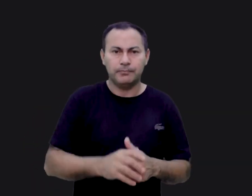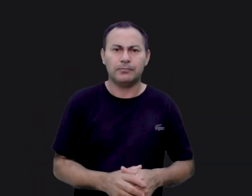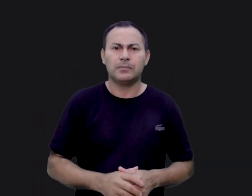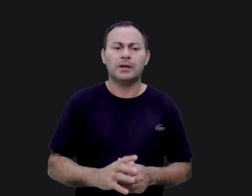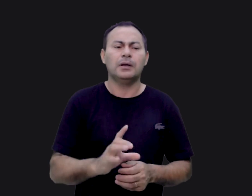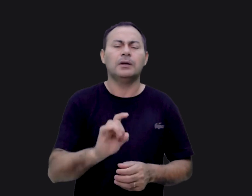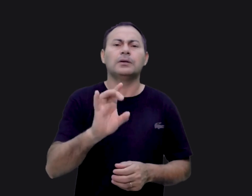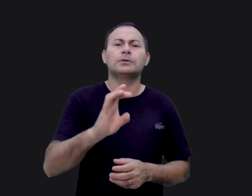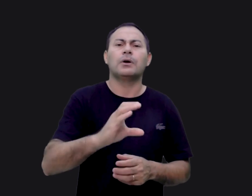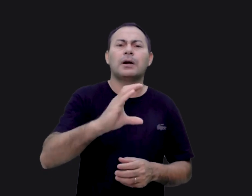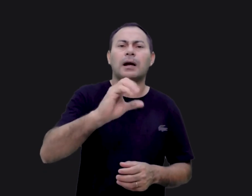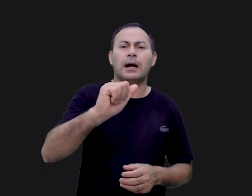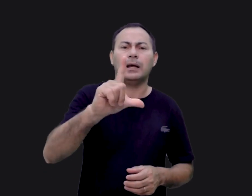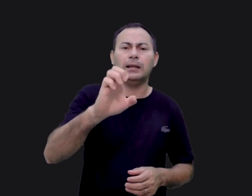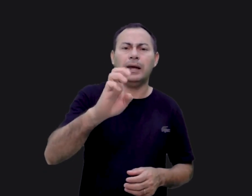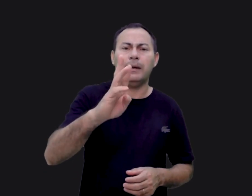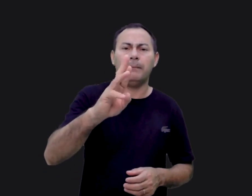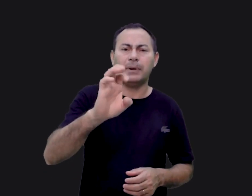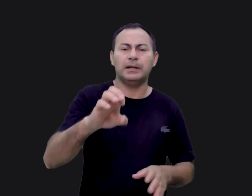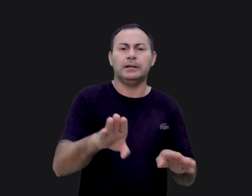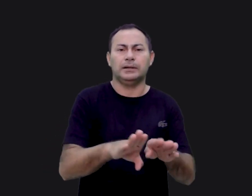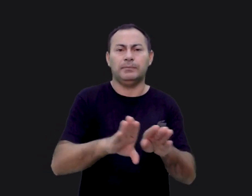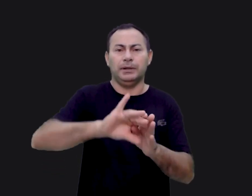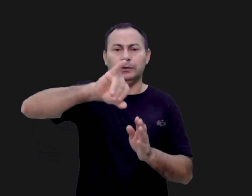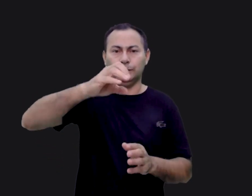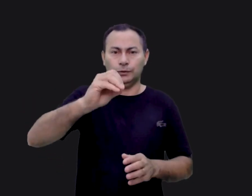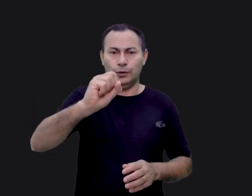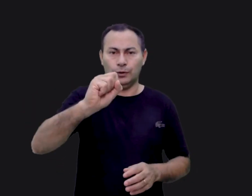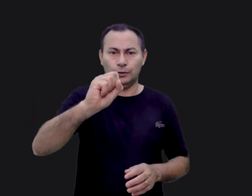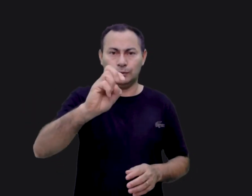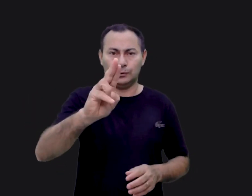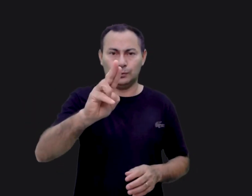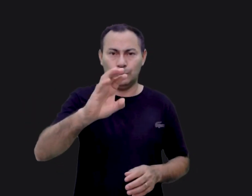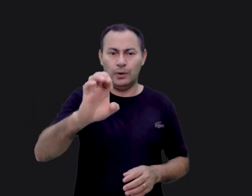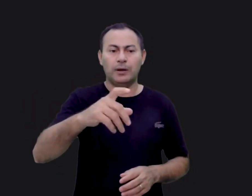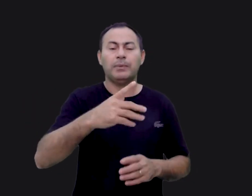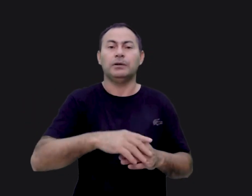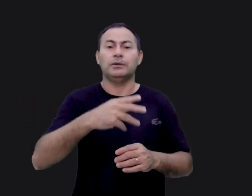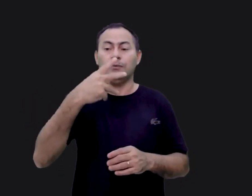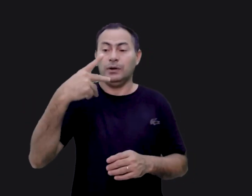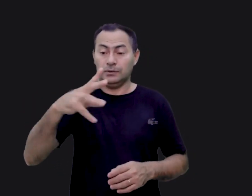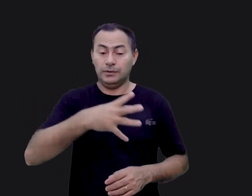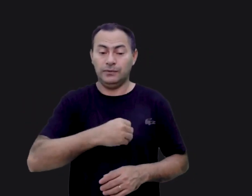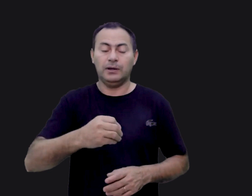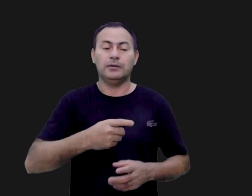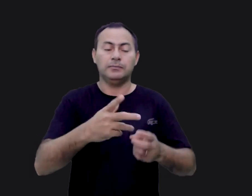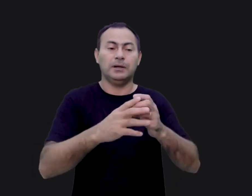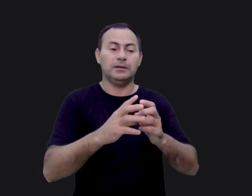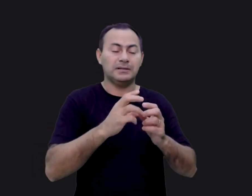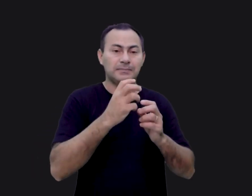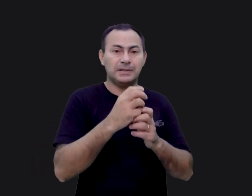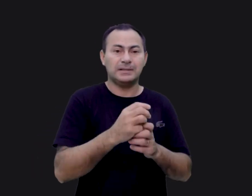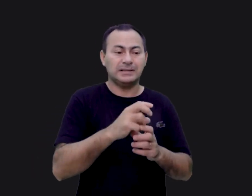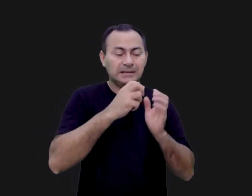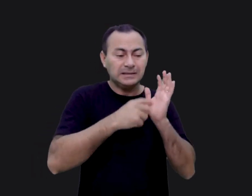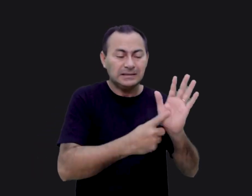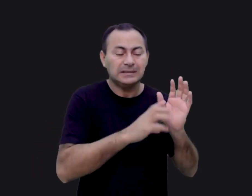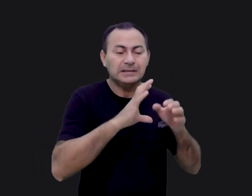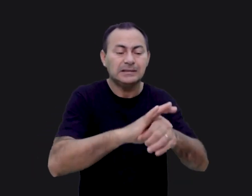história, salvo Calebe e Josué. Mas a vossos filhos, os quais dizeis que seriam levados como presas, eu os